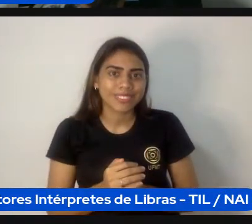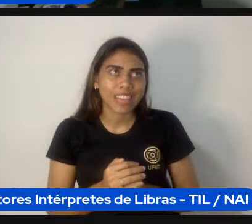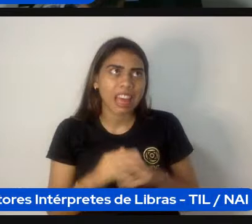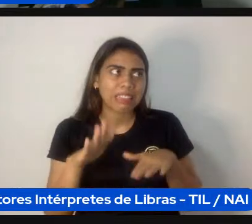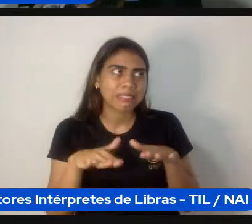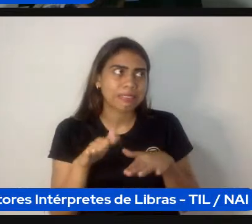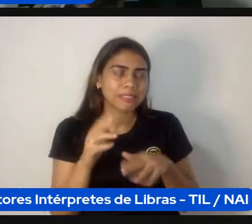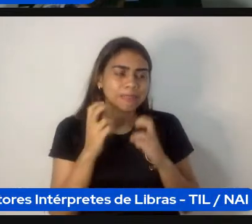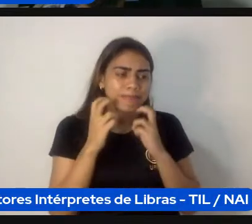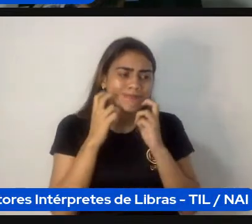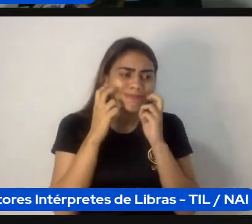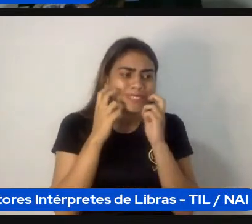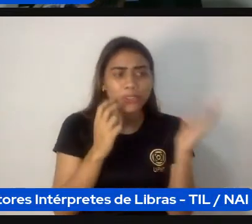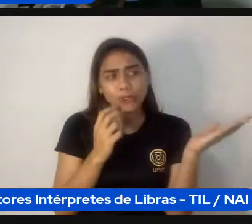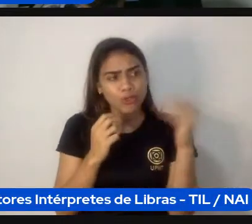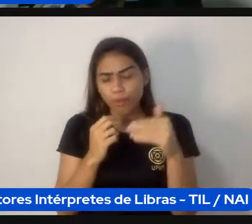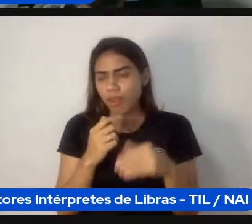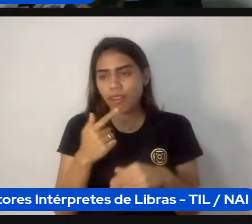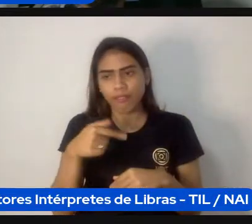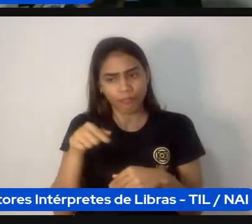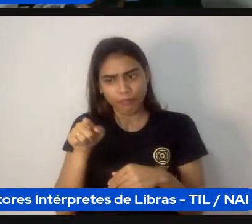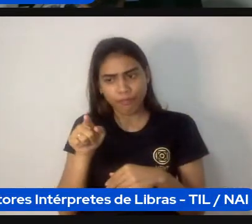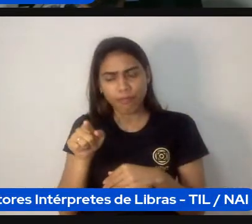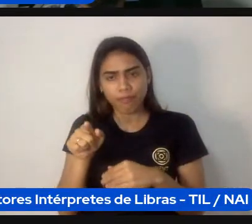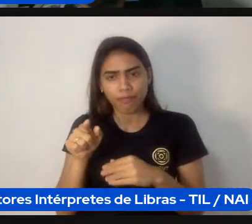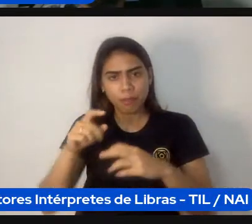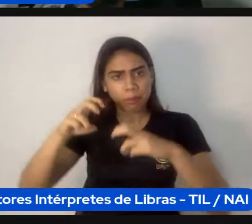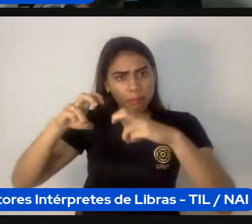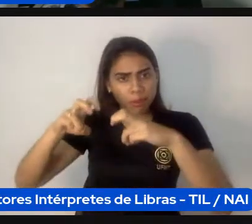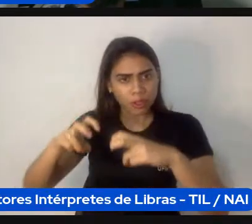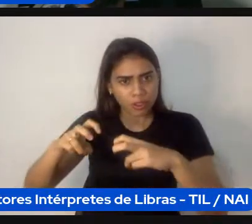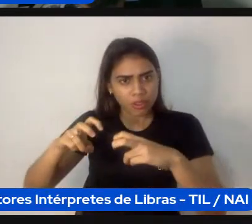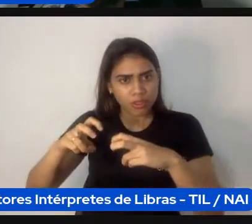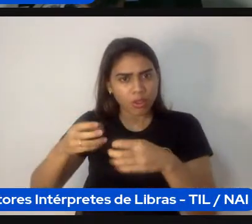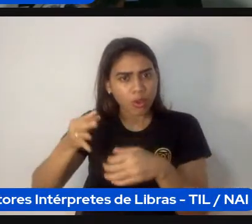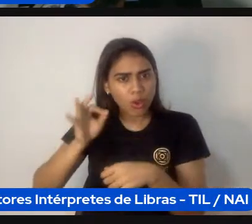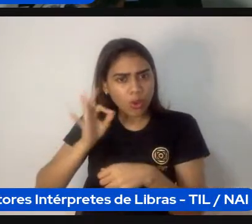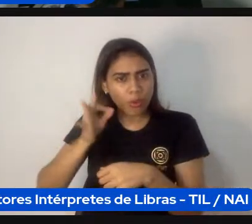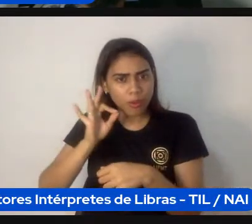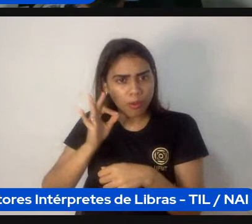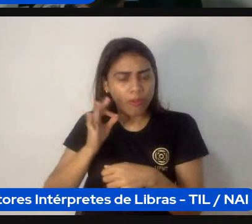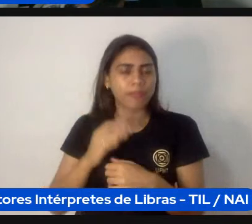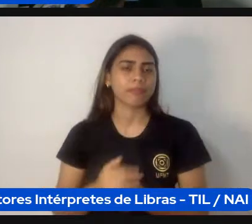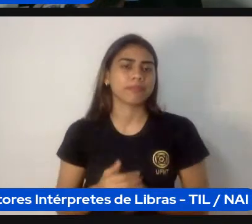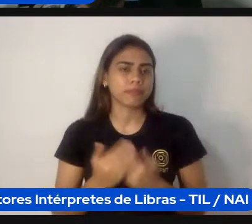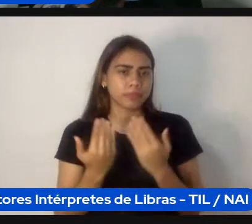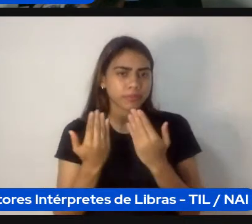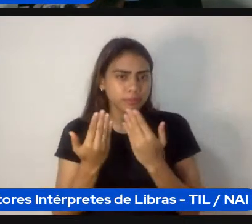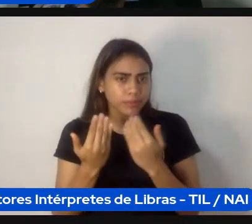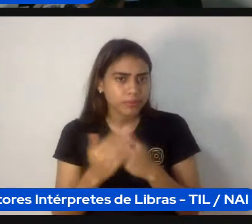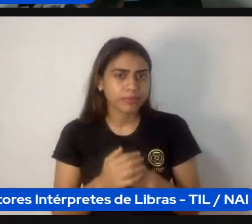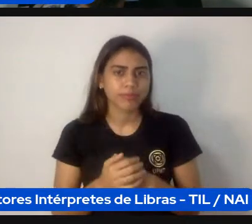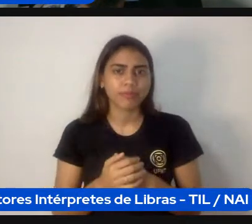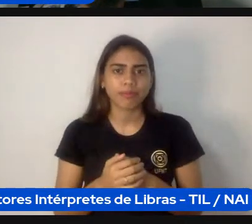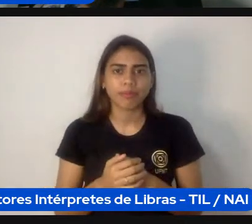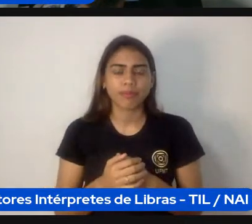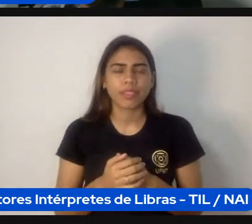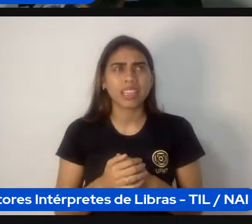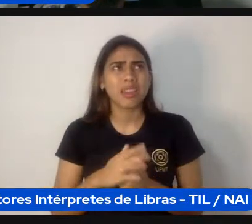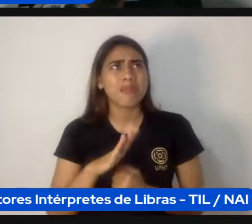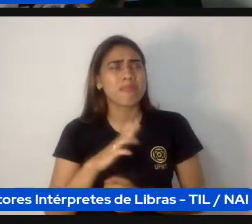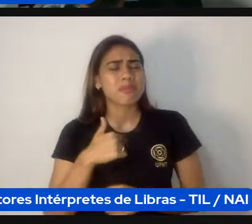que muitos alunos se convidam, né? E eu acho que tem um medo aí,